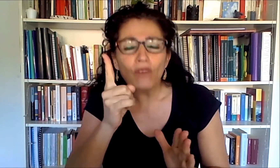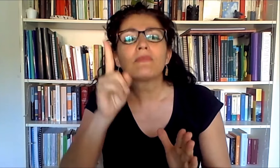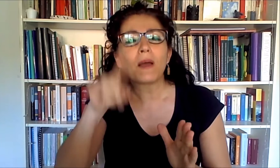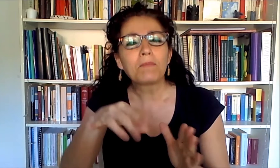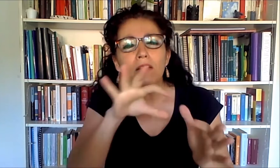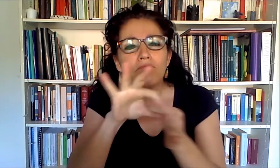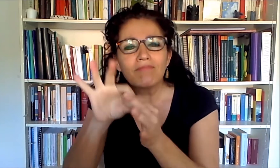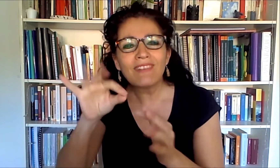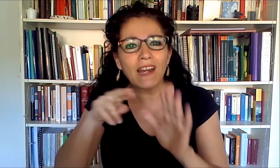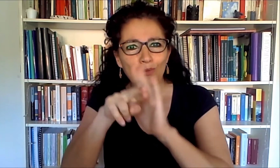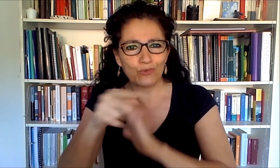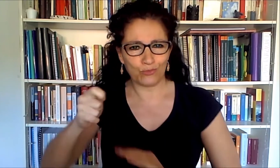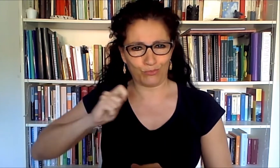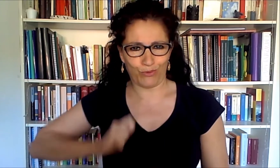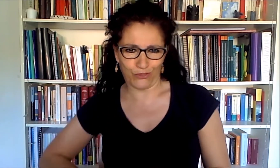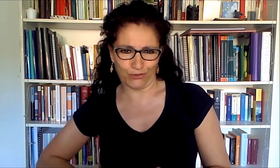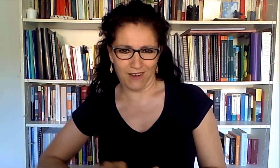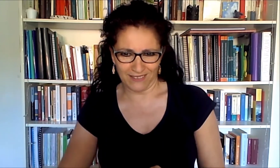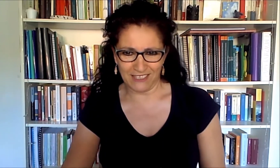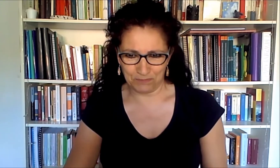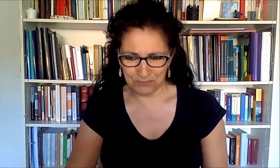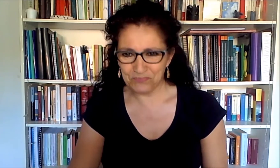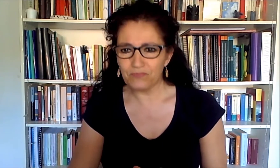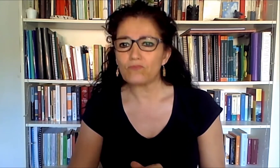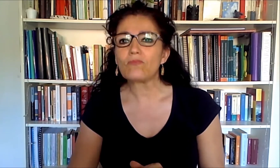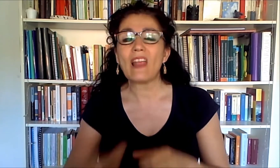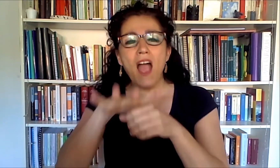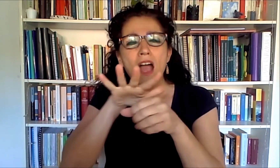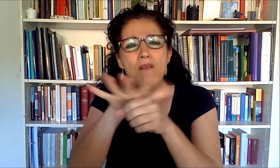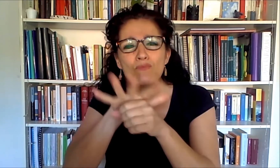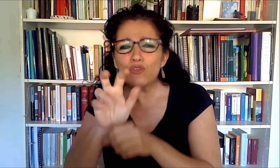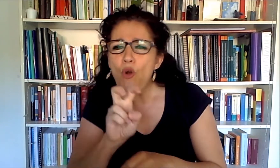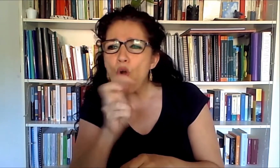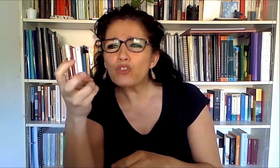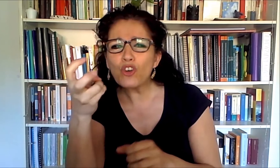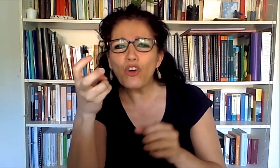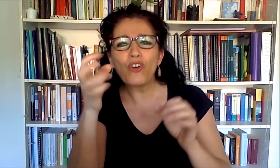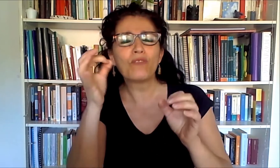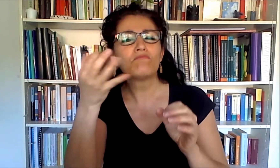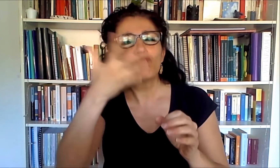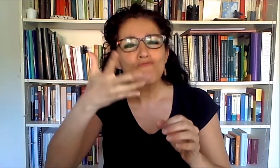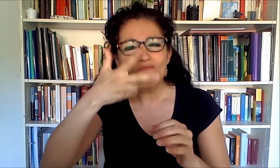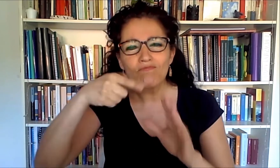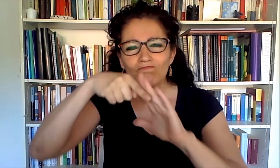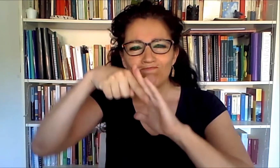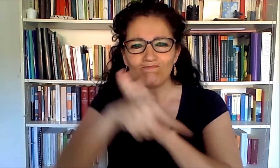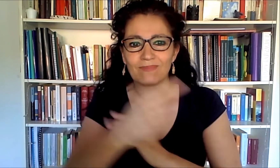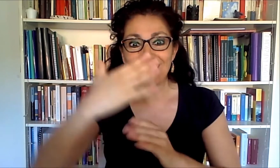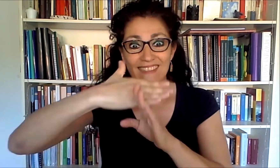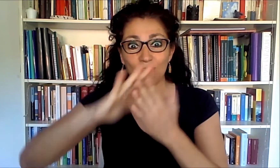La interpretación es otro de los ámbitos de estudio fundamentales para el conocimiento del estatus de la lengua de signos española.